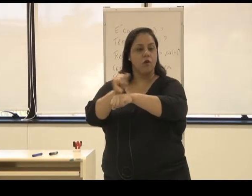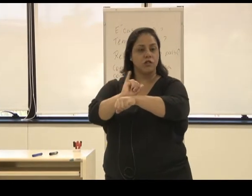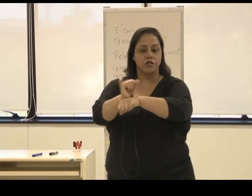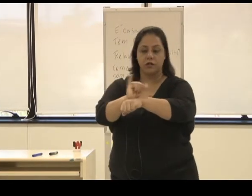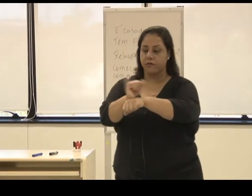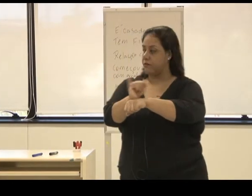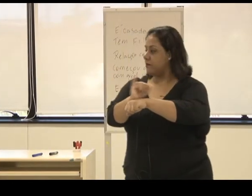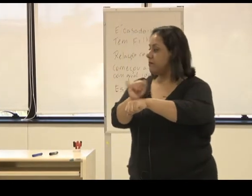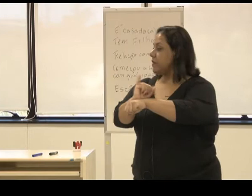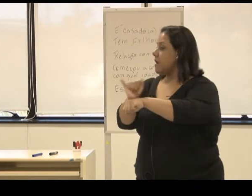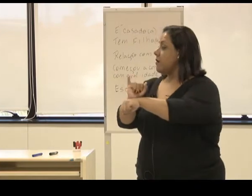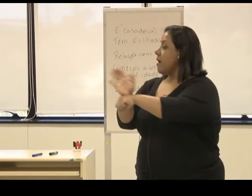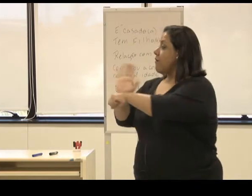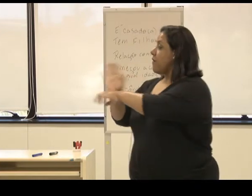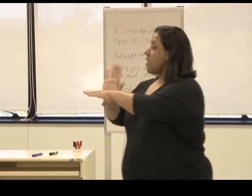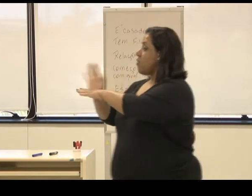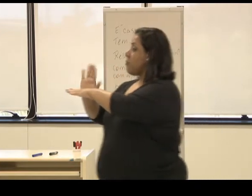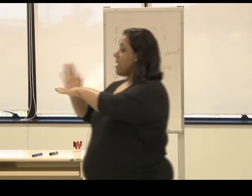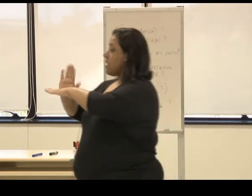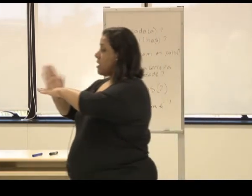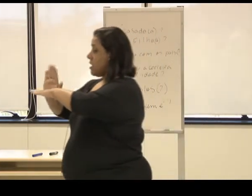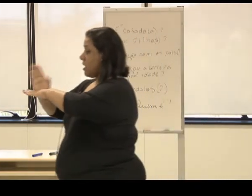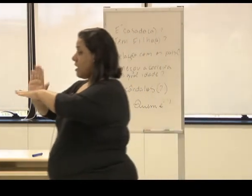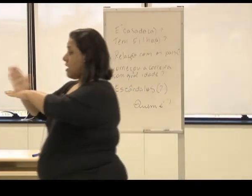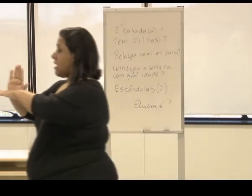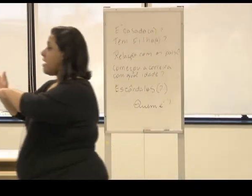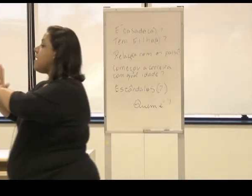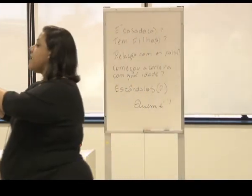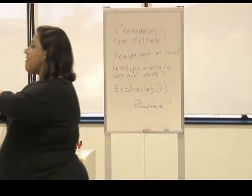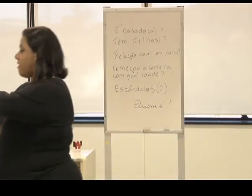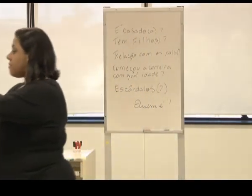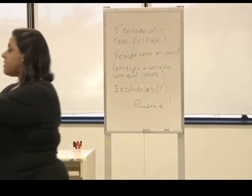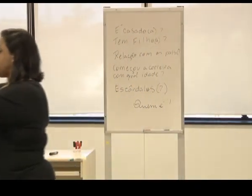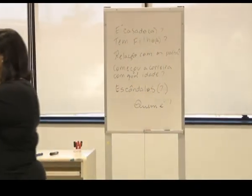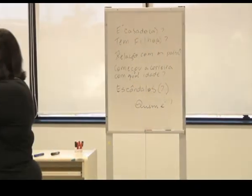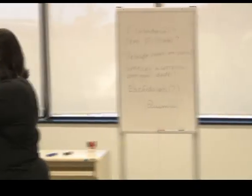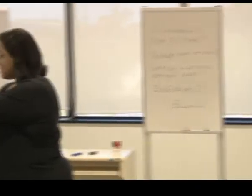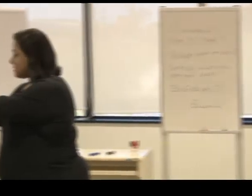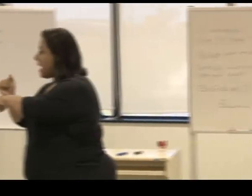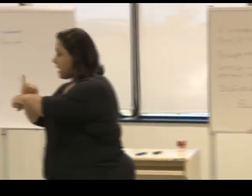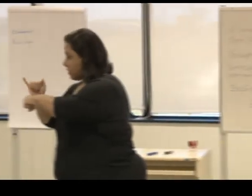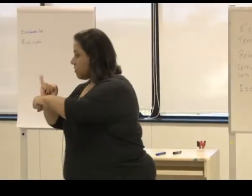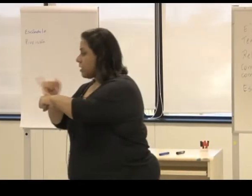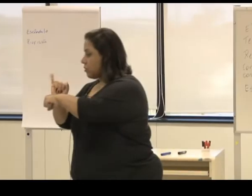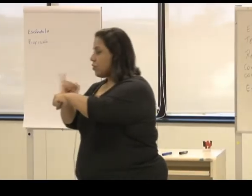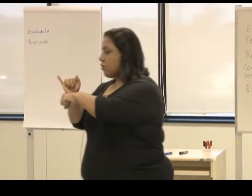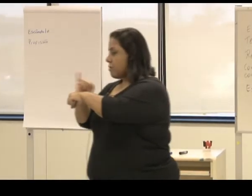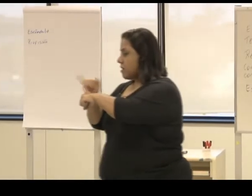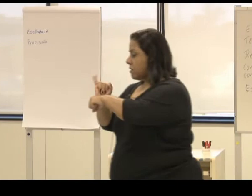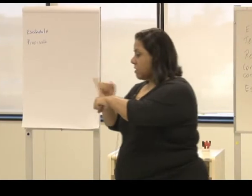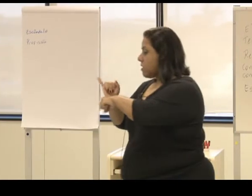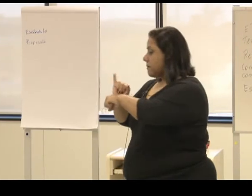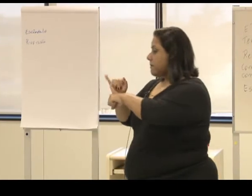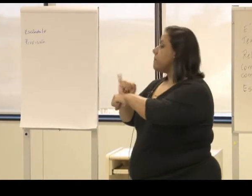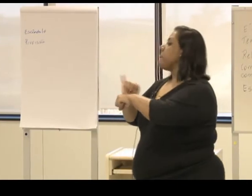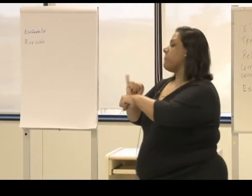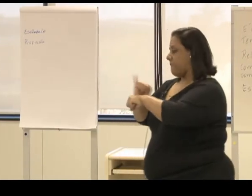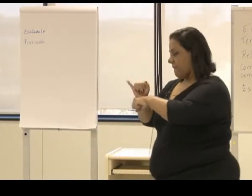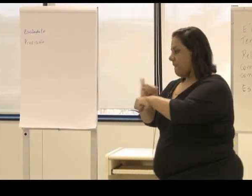gente filme? Pedi pra você começar filme. Ah, eu fiz assim. Filme, você fez YouTube? Não, tá certo. YouTube. Não, mas eu me intenção era parar filme.